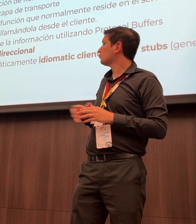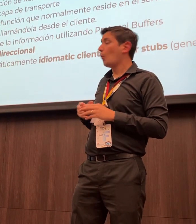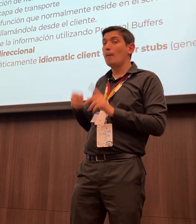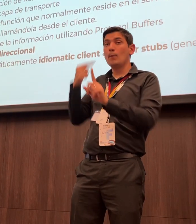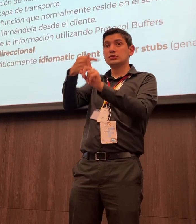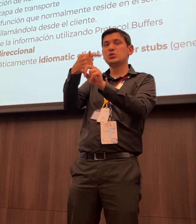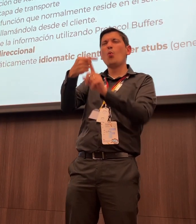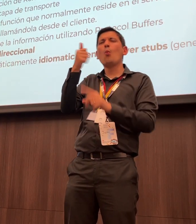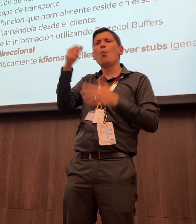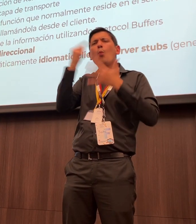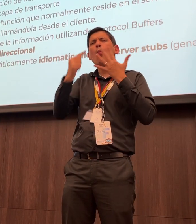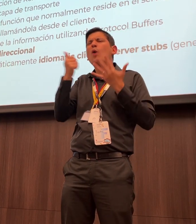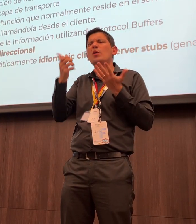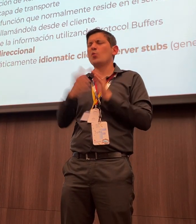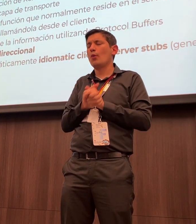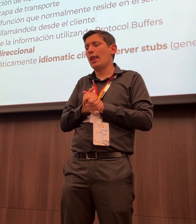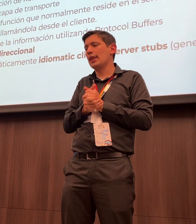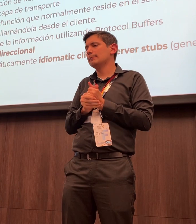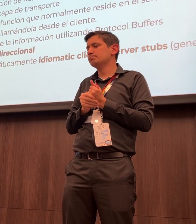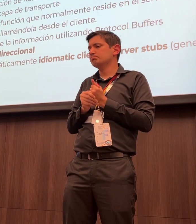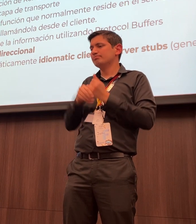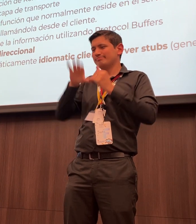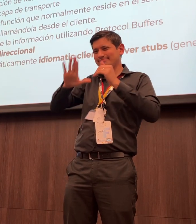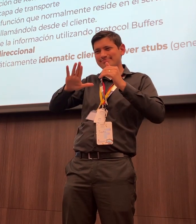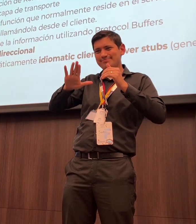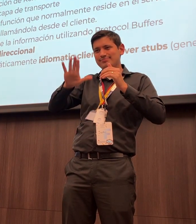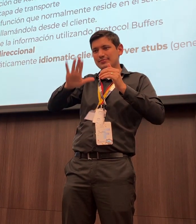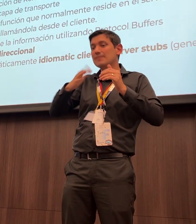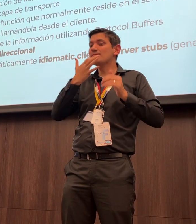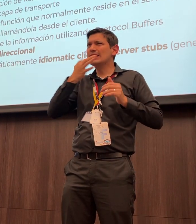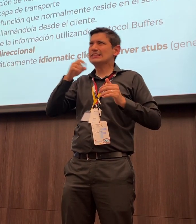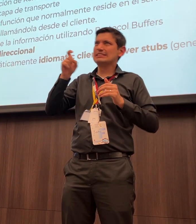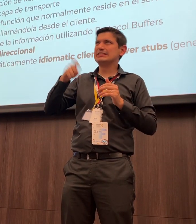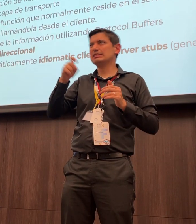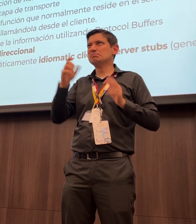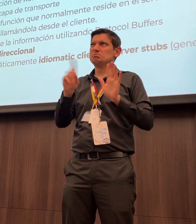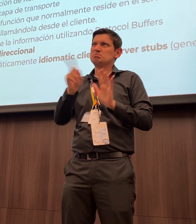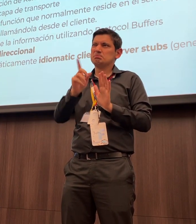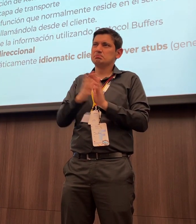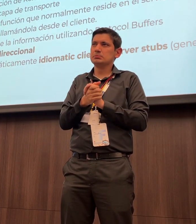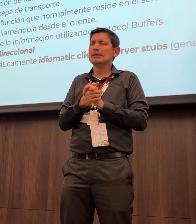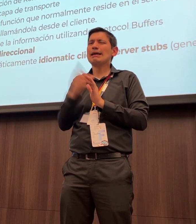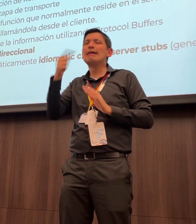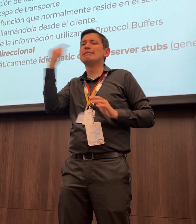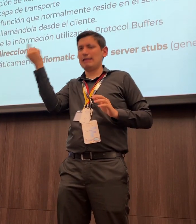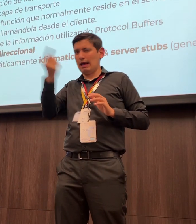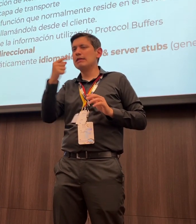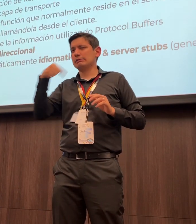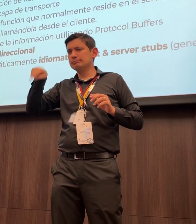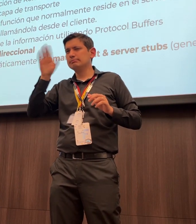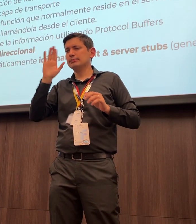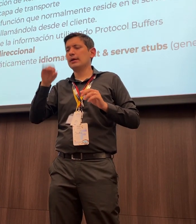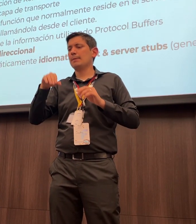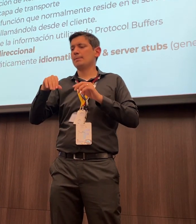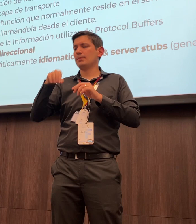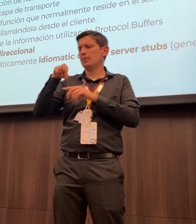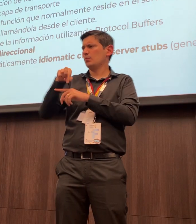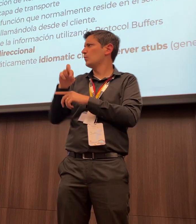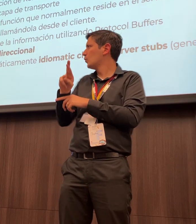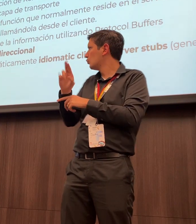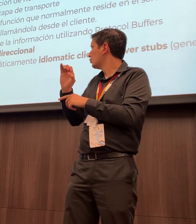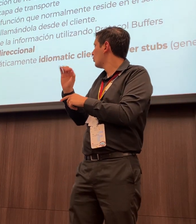también es que la codificación de la información, esto no es estrictamente necesario, pero por lo general vamos a estar hablando de lo que son los protocol